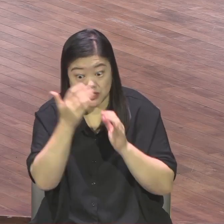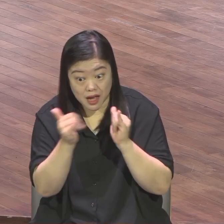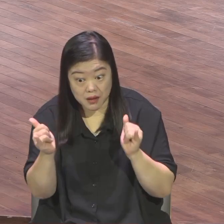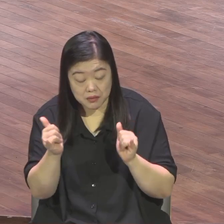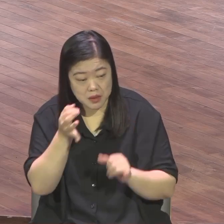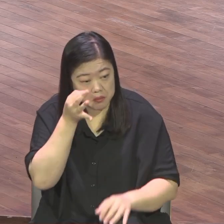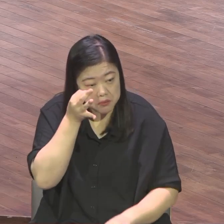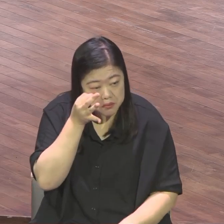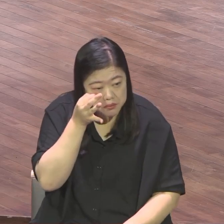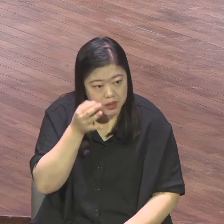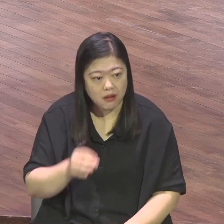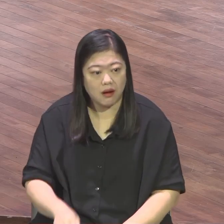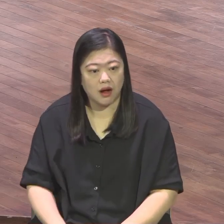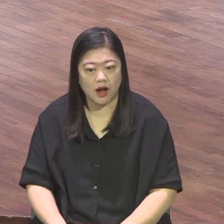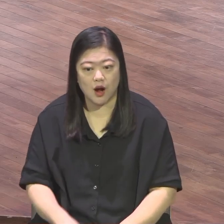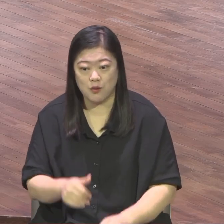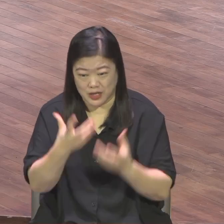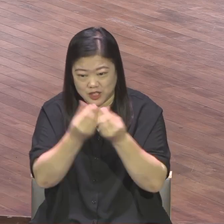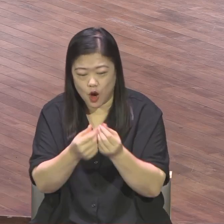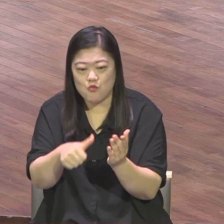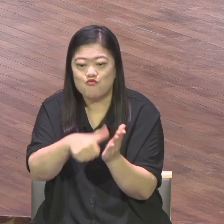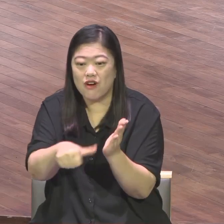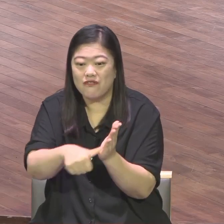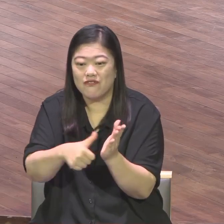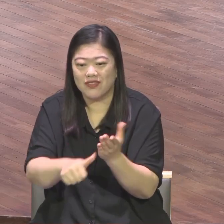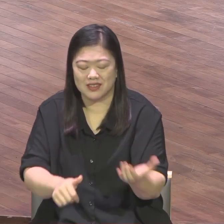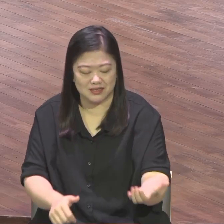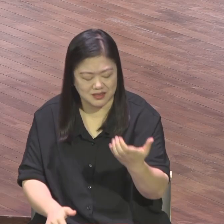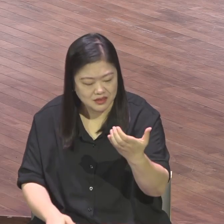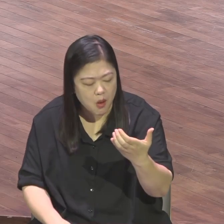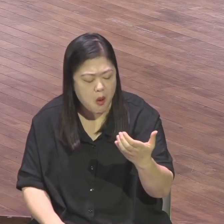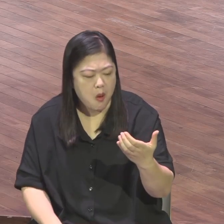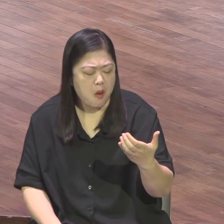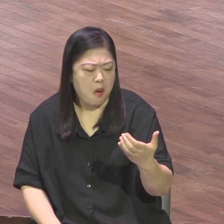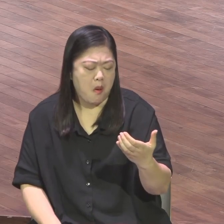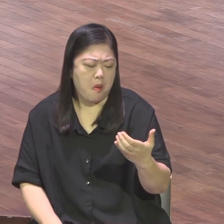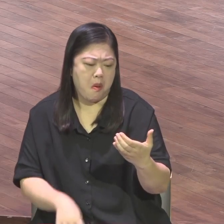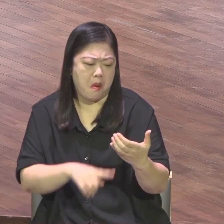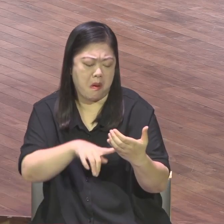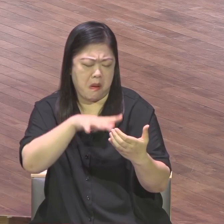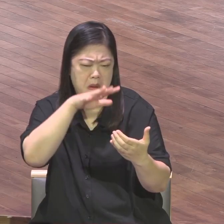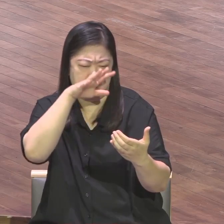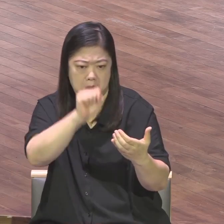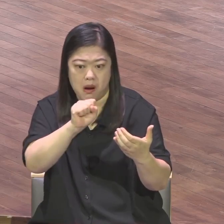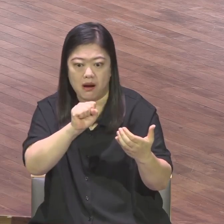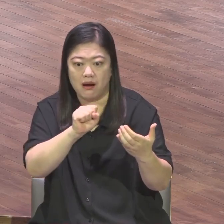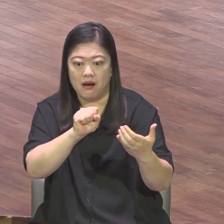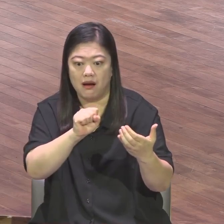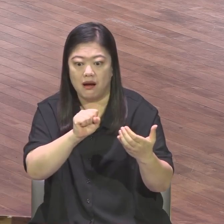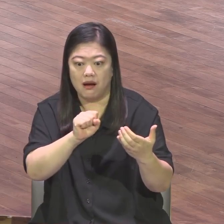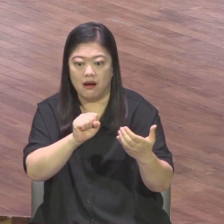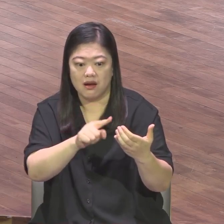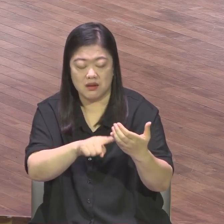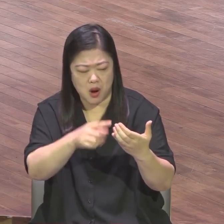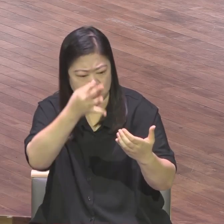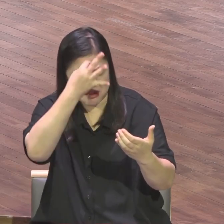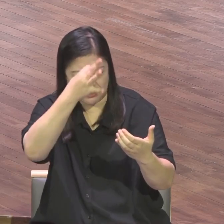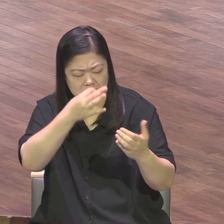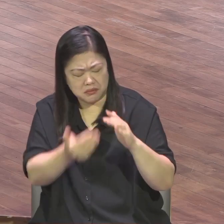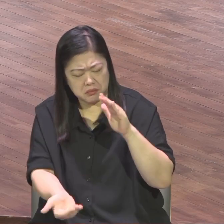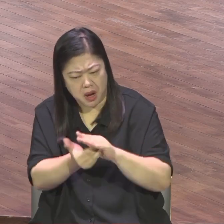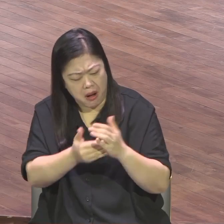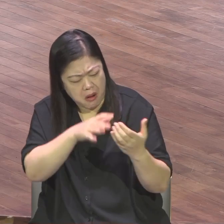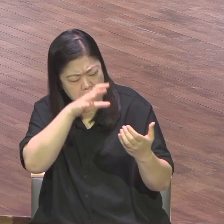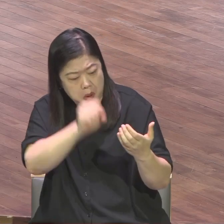사람들은 사람이나 사물 현상 같은 것이 어떤 범위가 한계를 뛰어넘어서 아주 대단하다라고 할